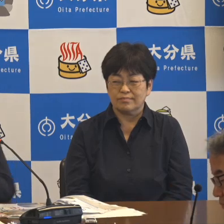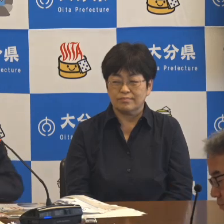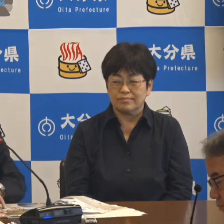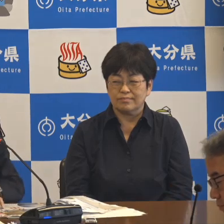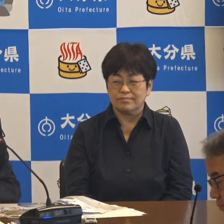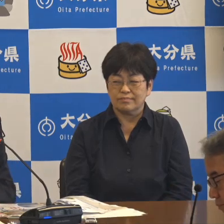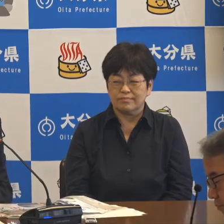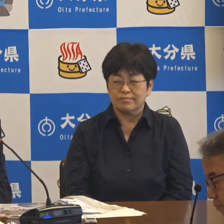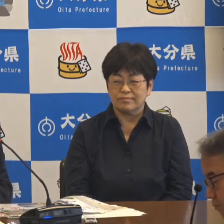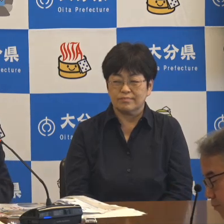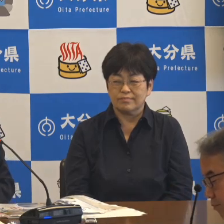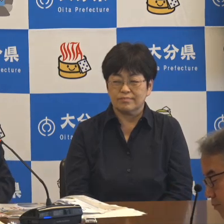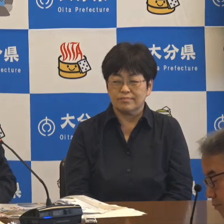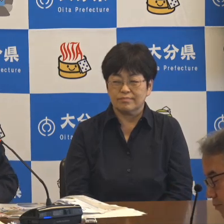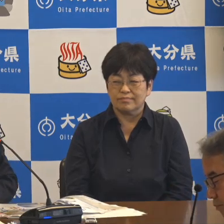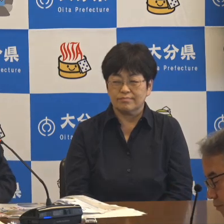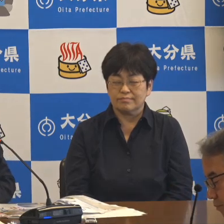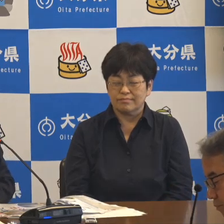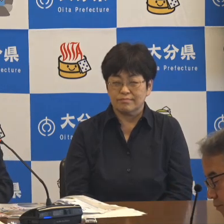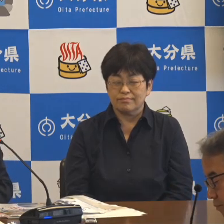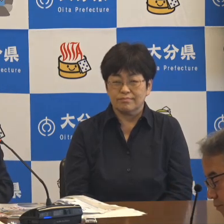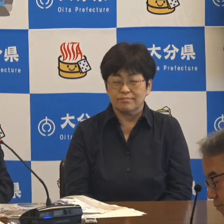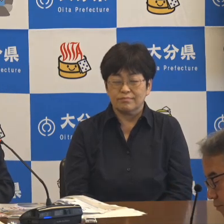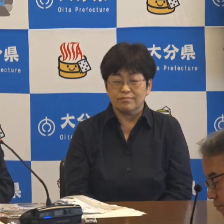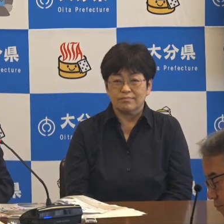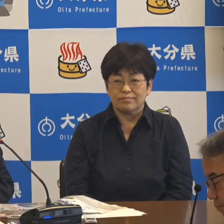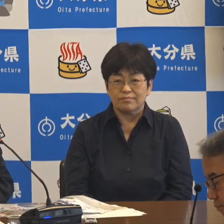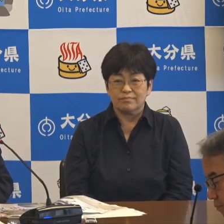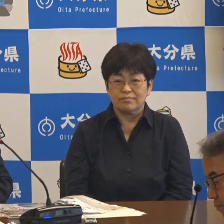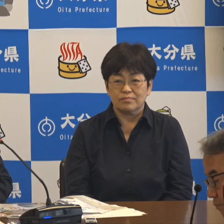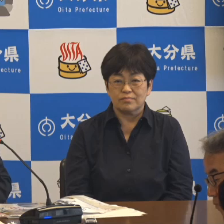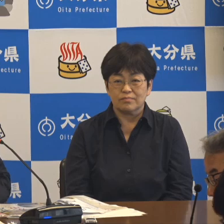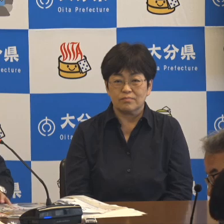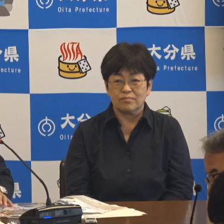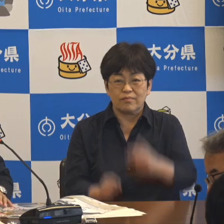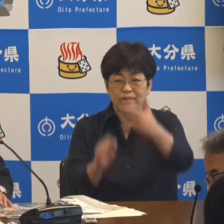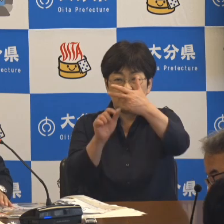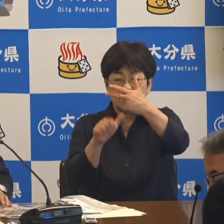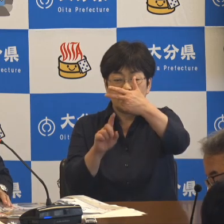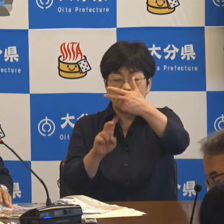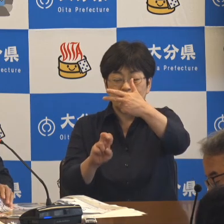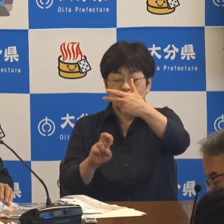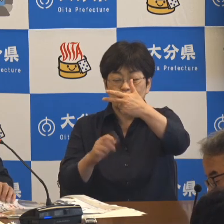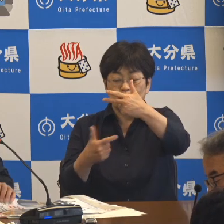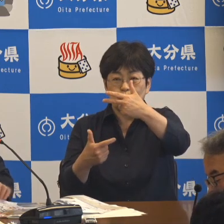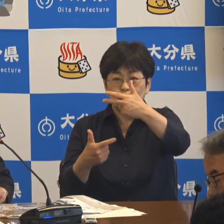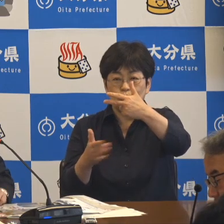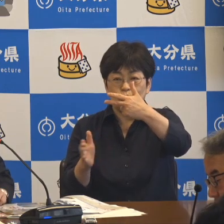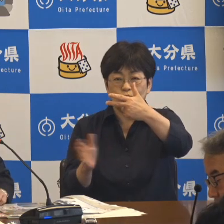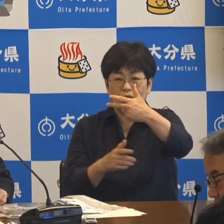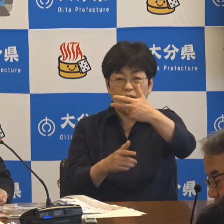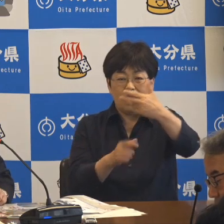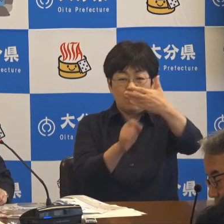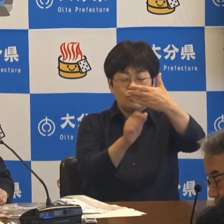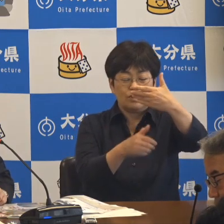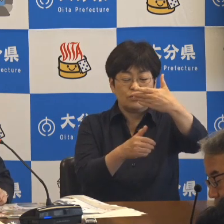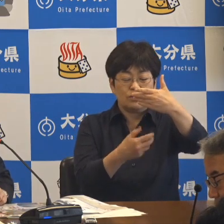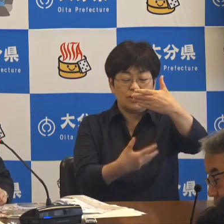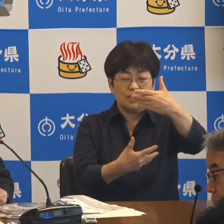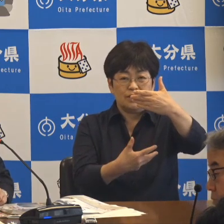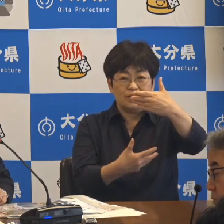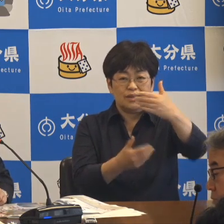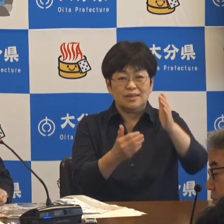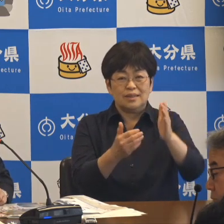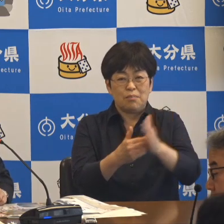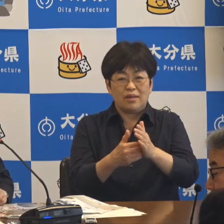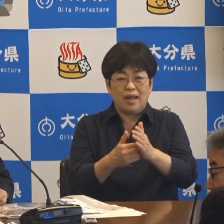すみません、失礼しました。7月の26日から9月の8日までですね、北斎と広重